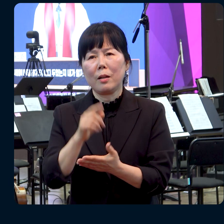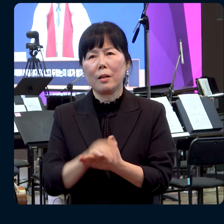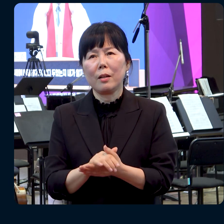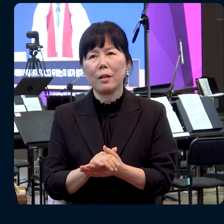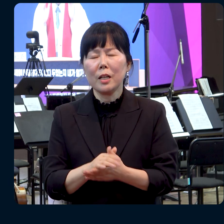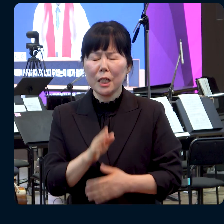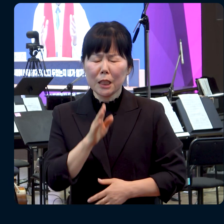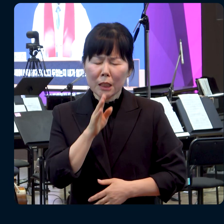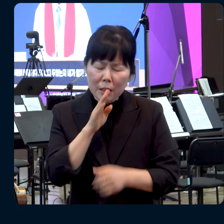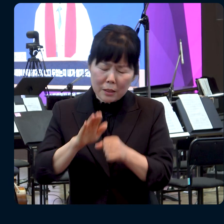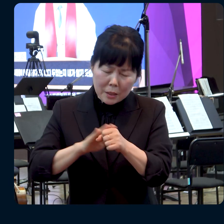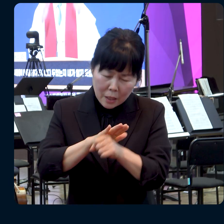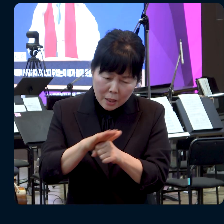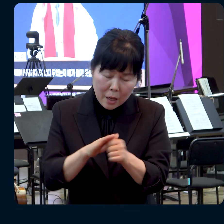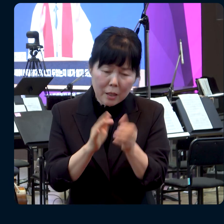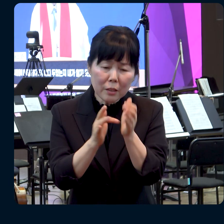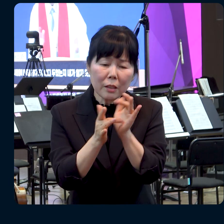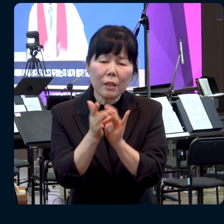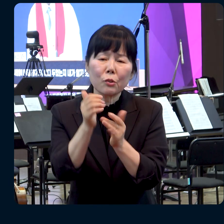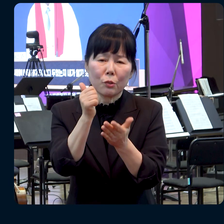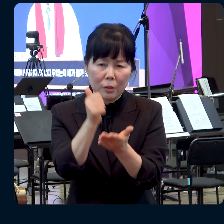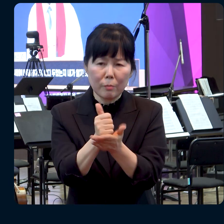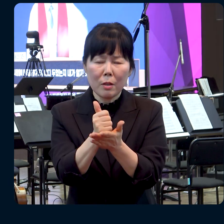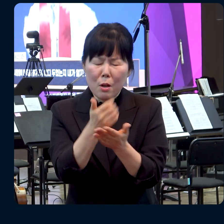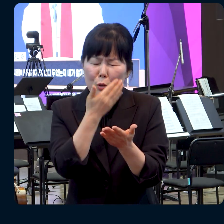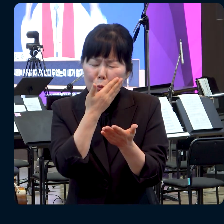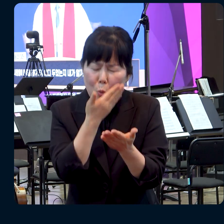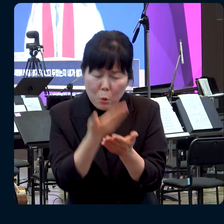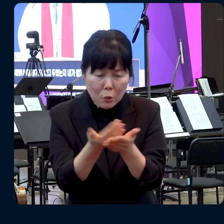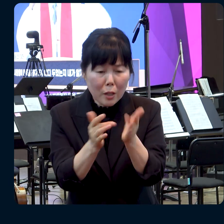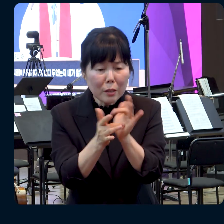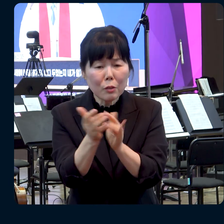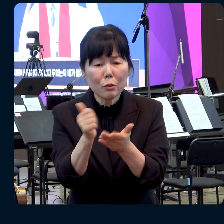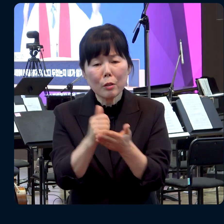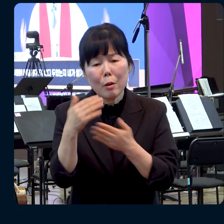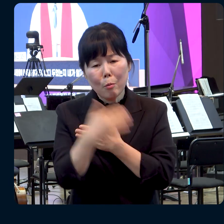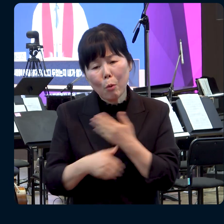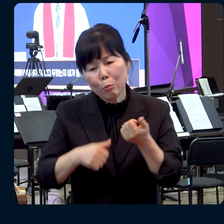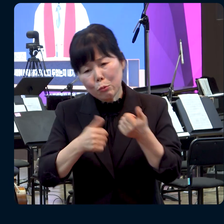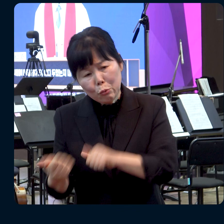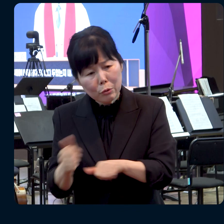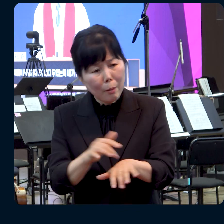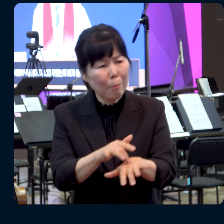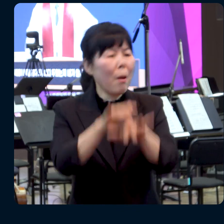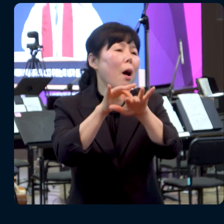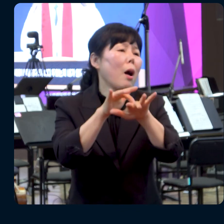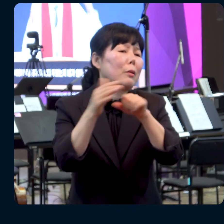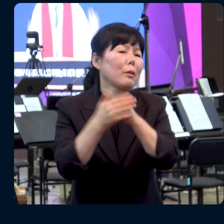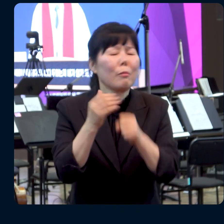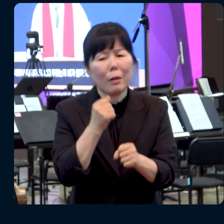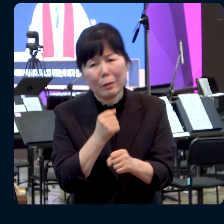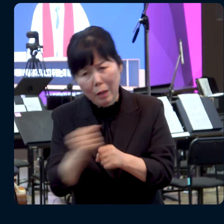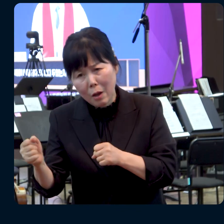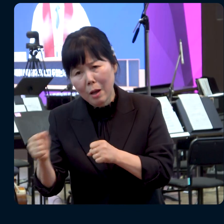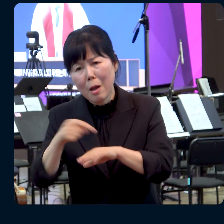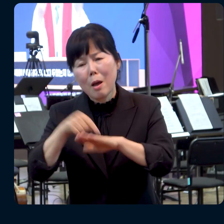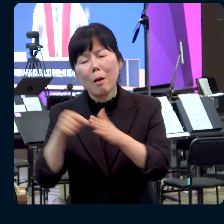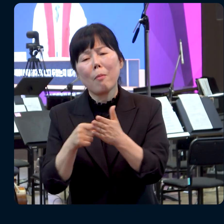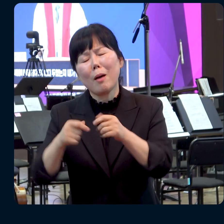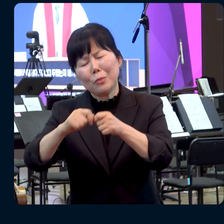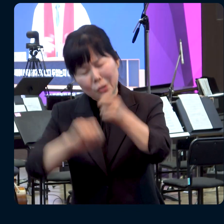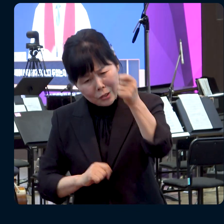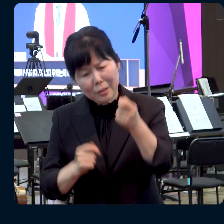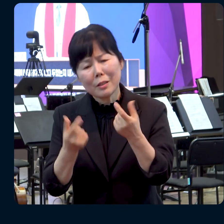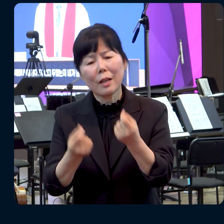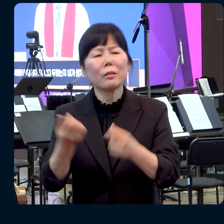내가 정말 사랑하는 나의 소중한 분, 그분을 잃어버린 그 당황스러움과 그 아픈 마음이 그대로 드러나는